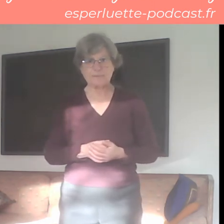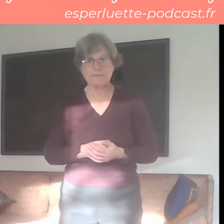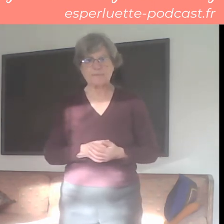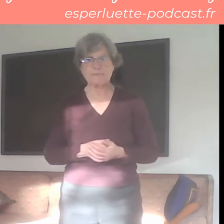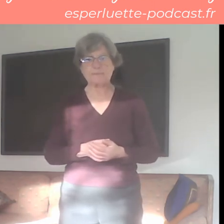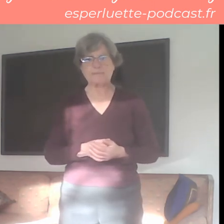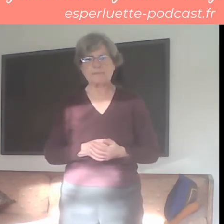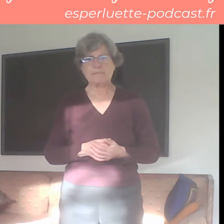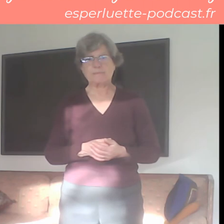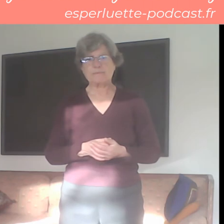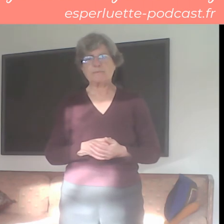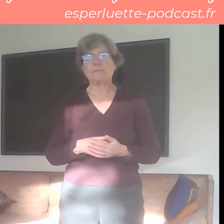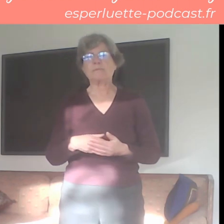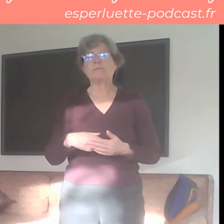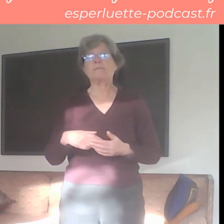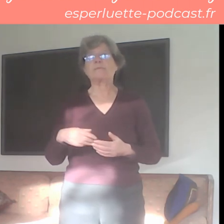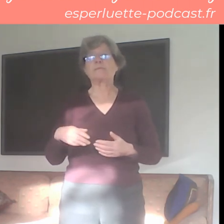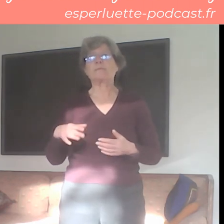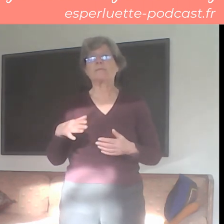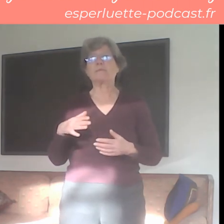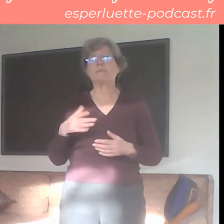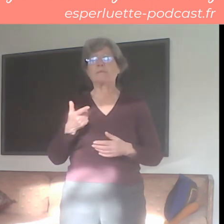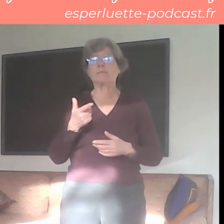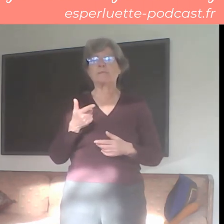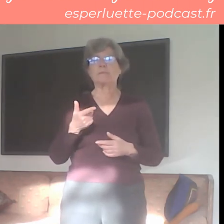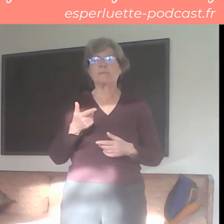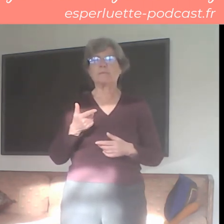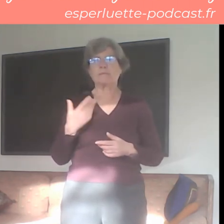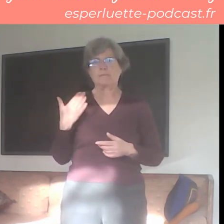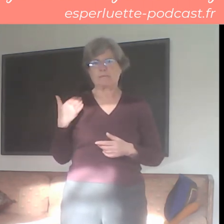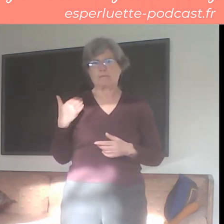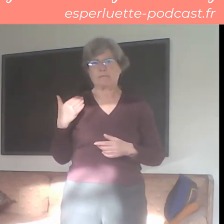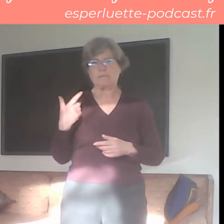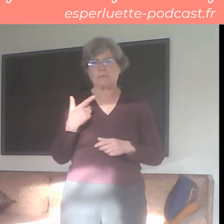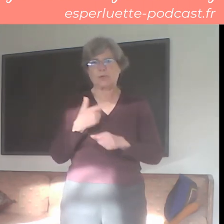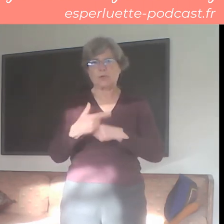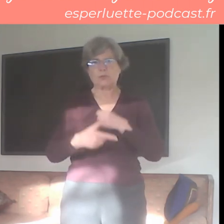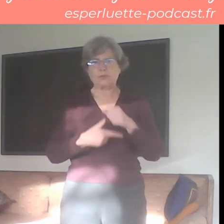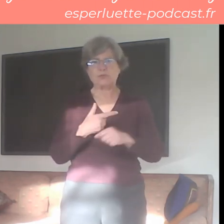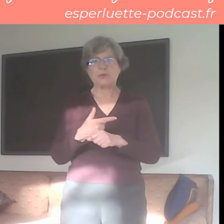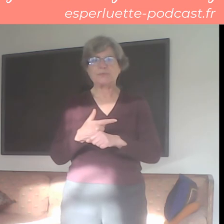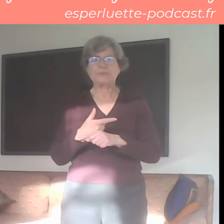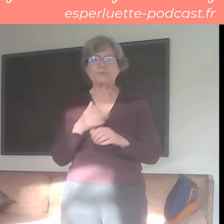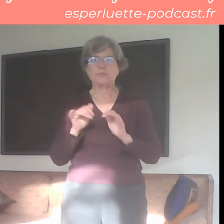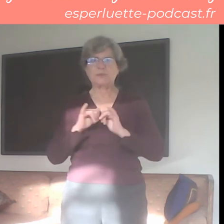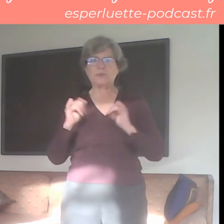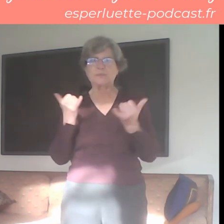il peut ou non y avoir une mise en scène qui permet aux entendants d'y accéder. Bon, IVT fait beaucoup